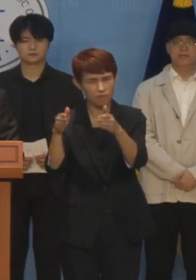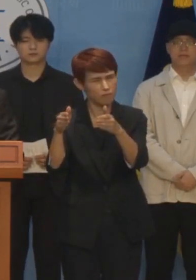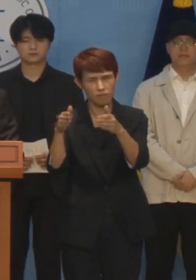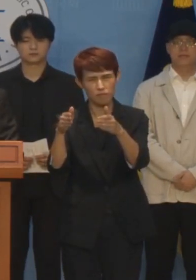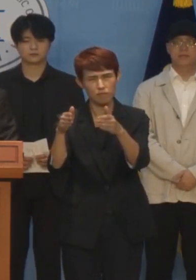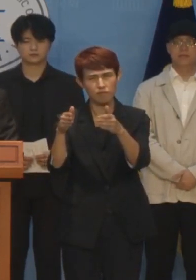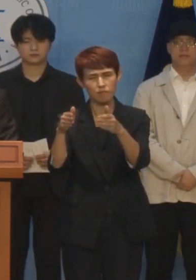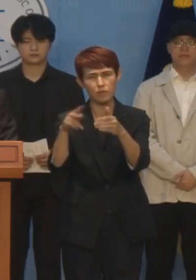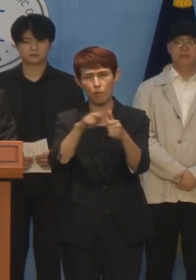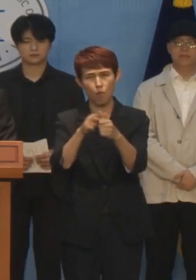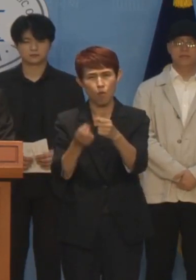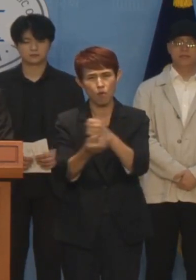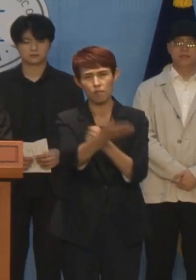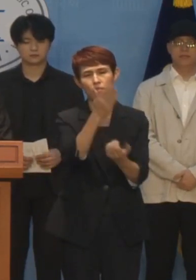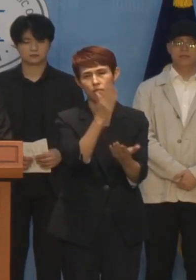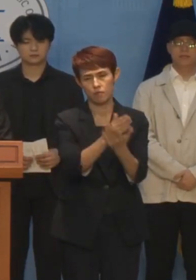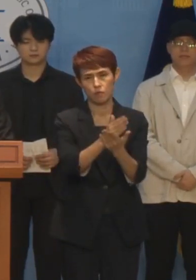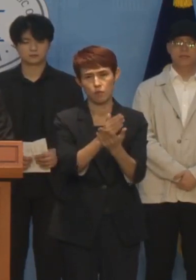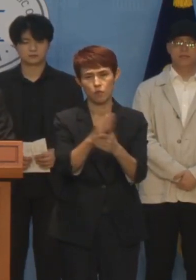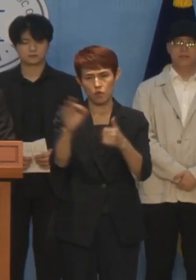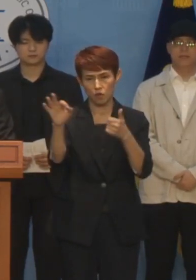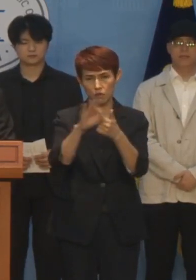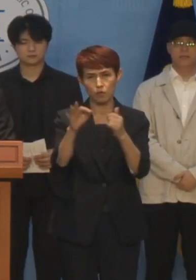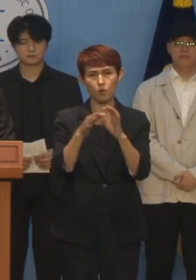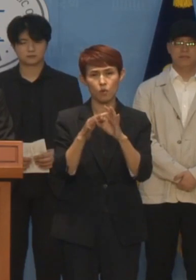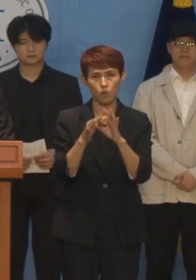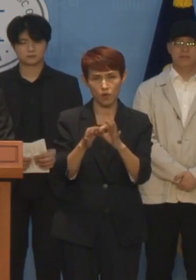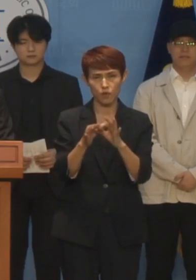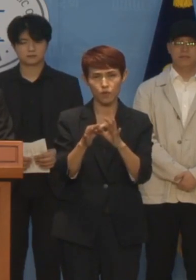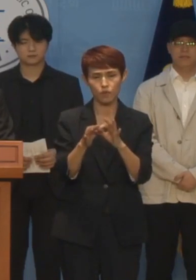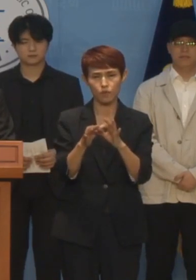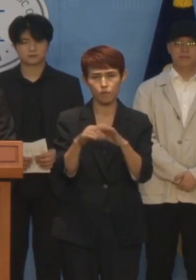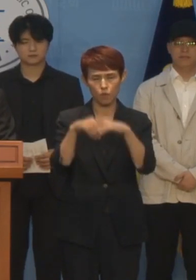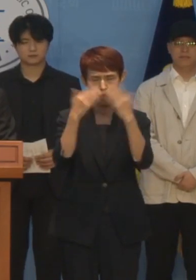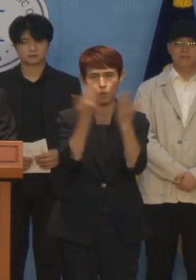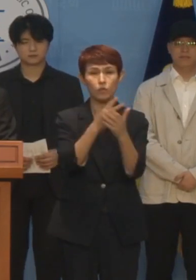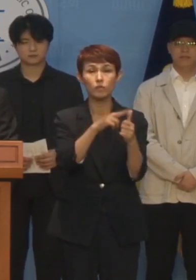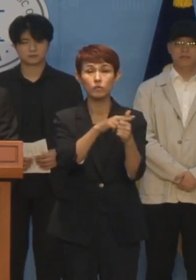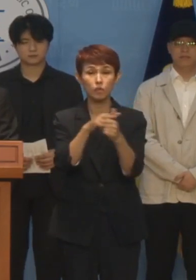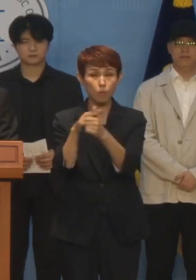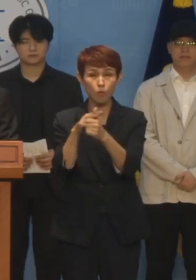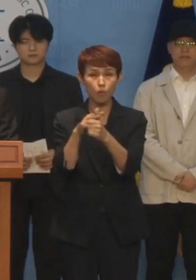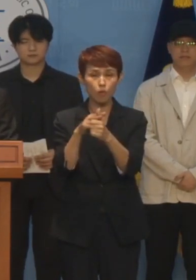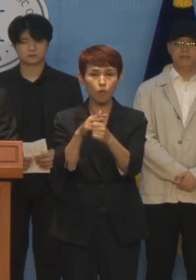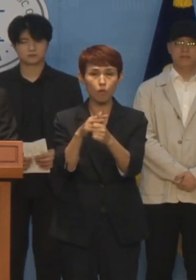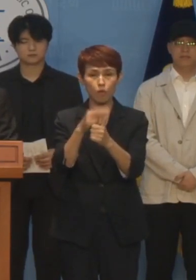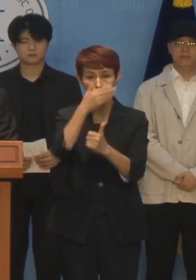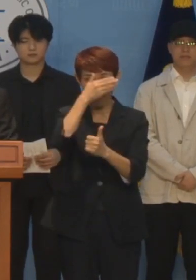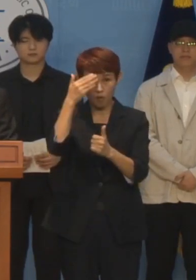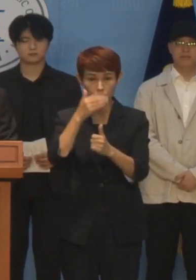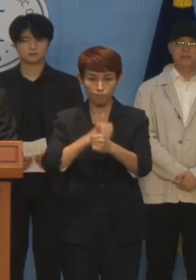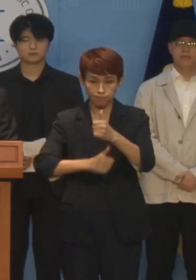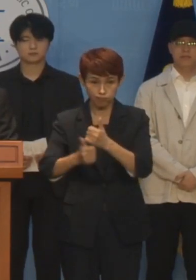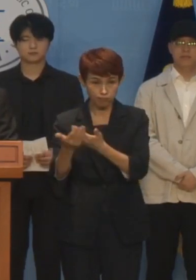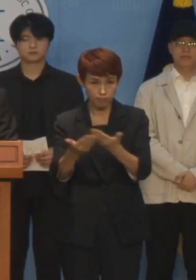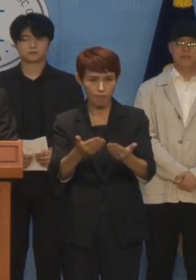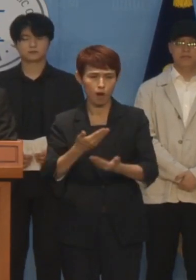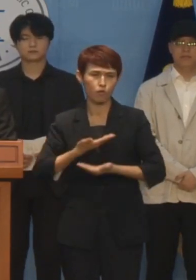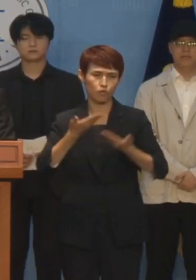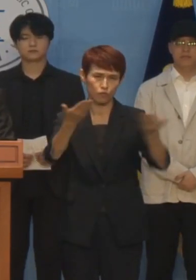잘못된 정보가 아닌 연금에 대한 제대로 된 모든 정보를 미래 세대가 알 수 있게 해야